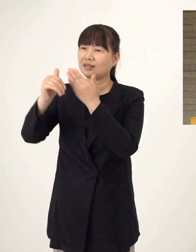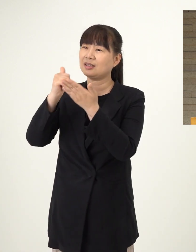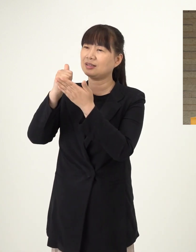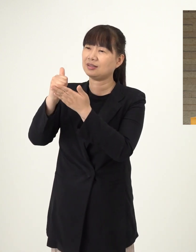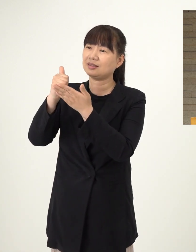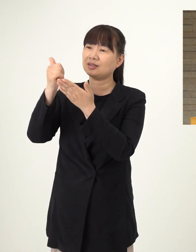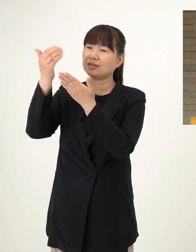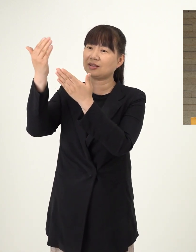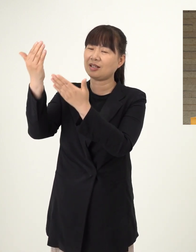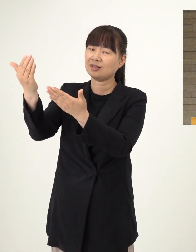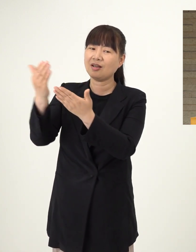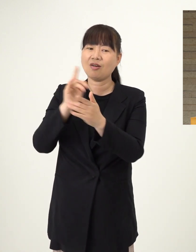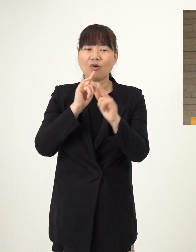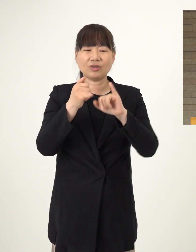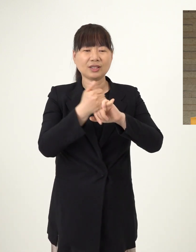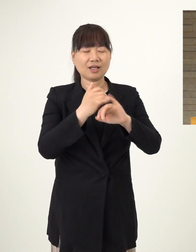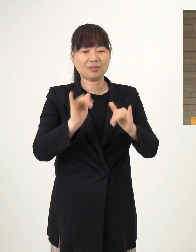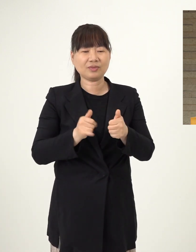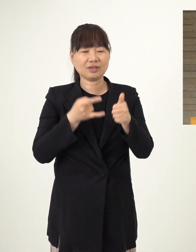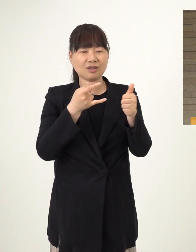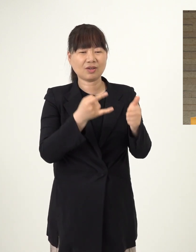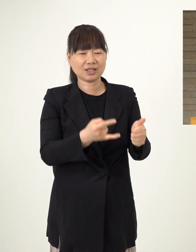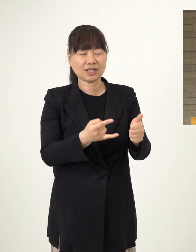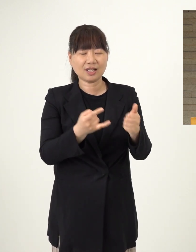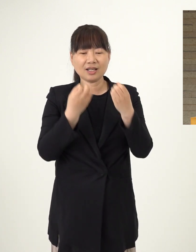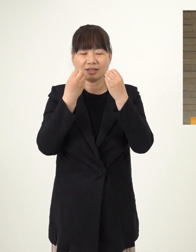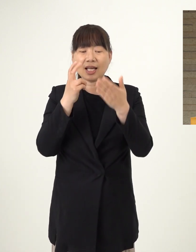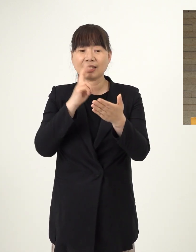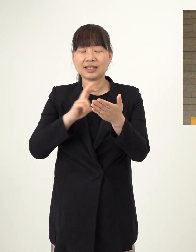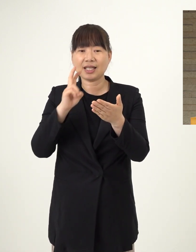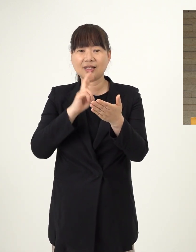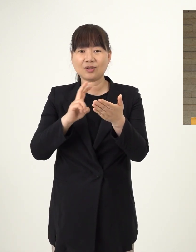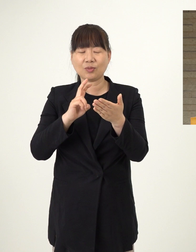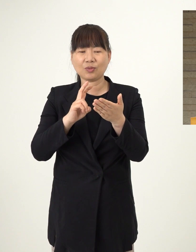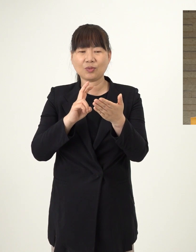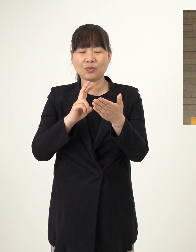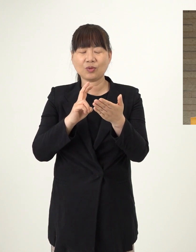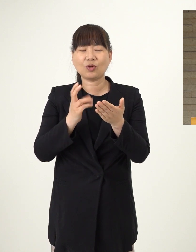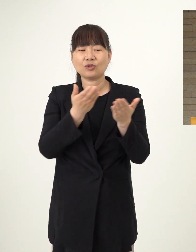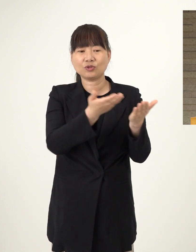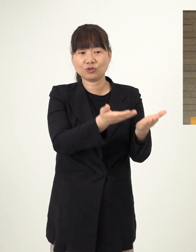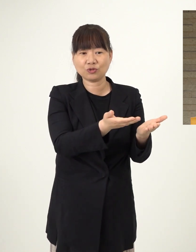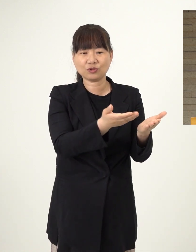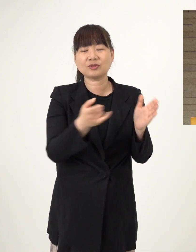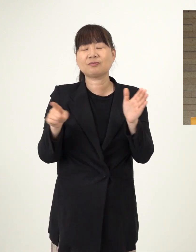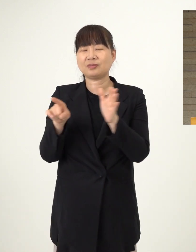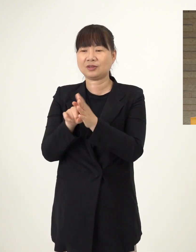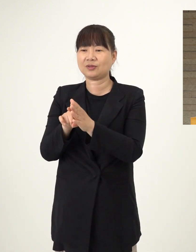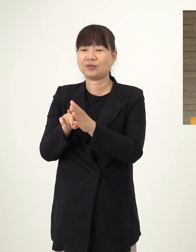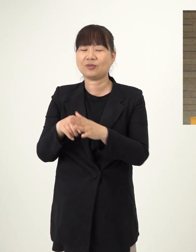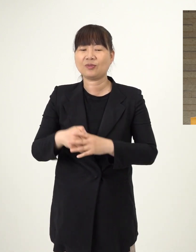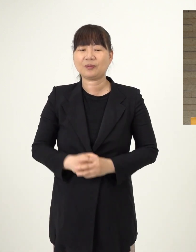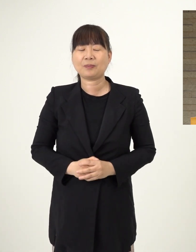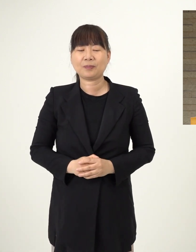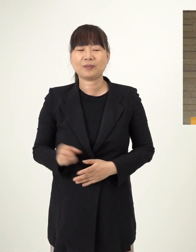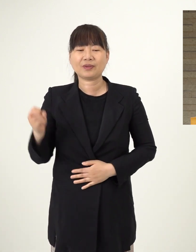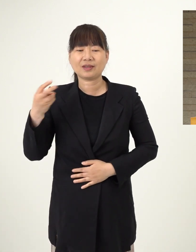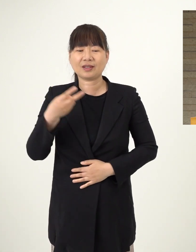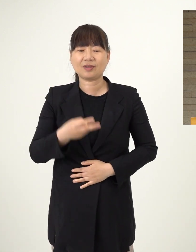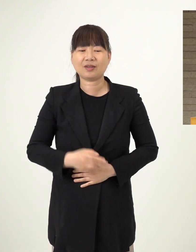하나님께서 언약의 백성들에게 새 찬송을 두게 하실 것을 믿고